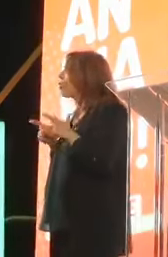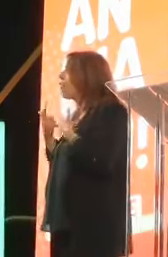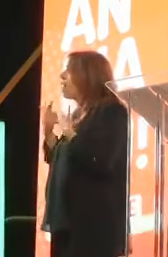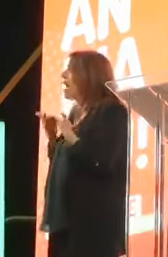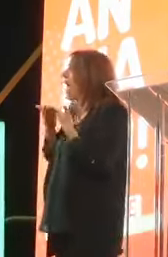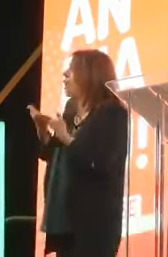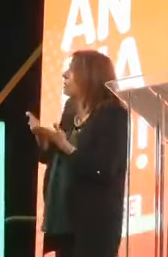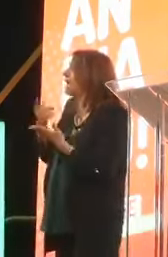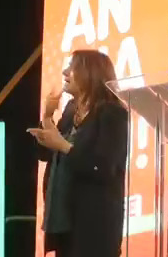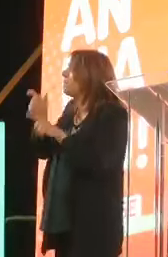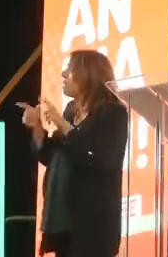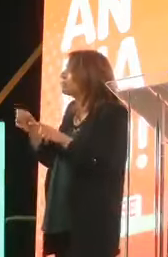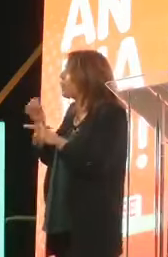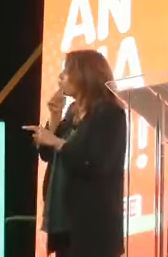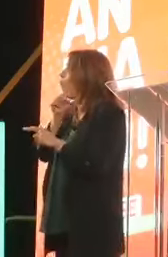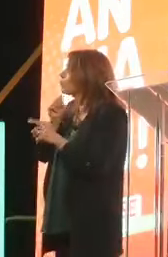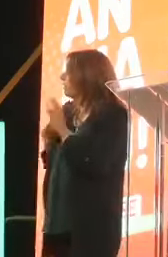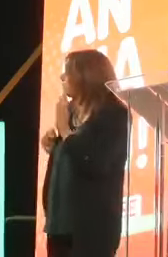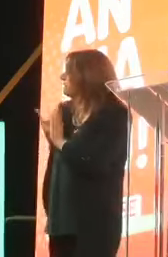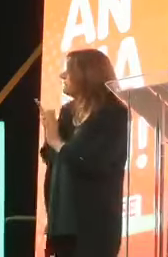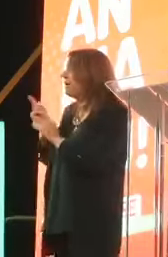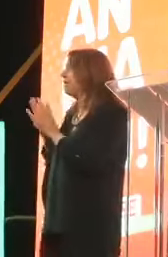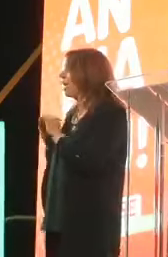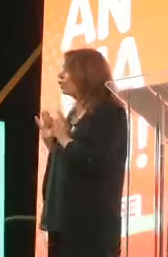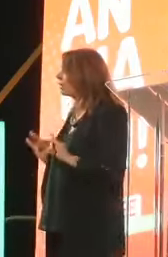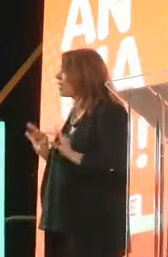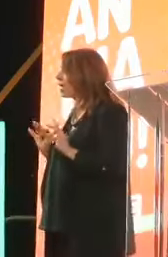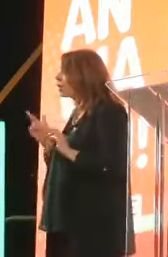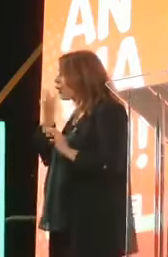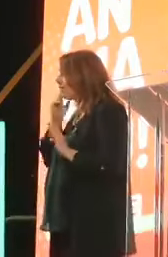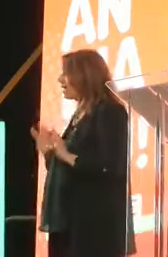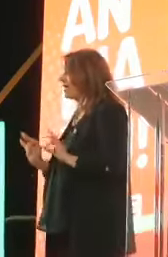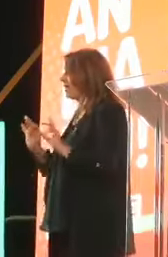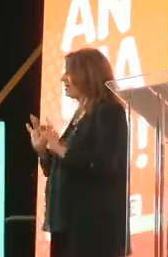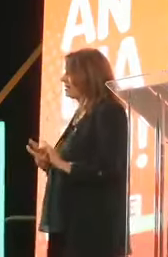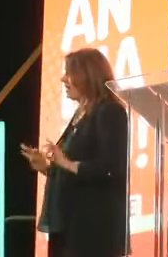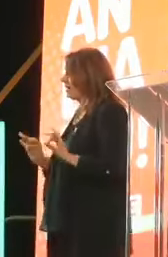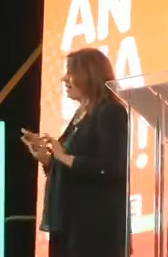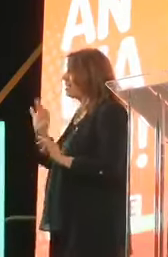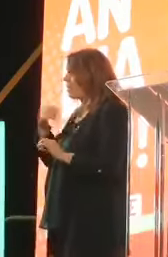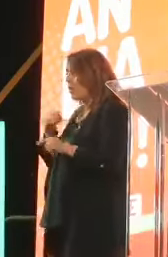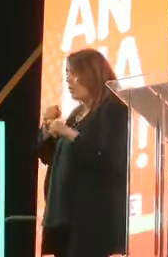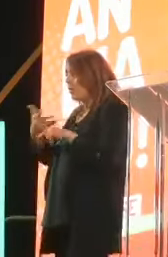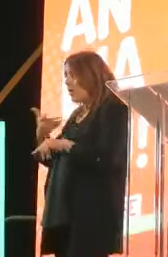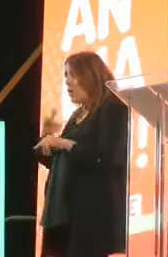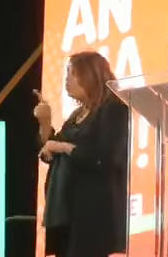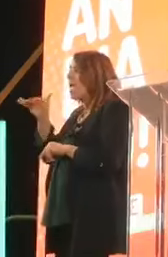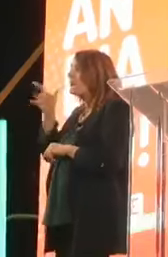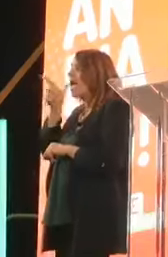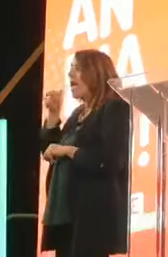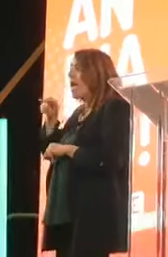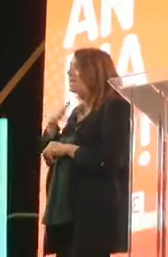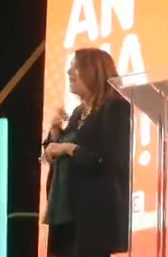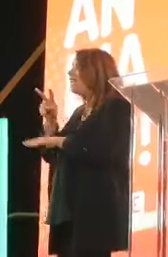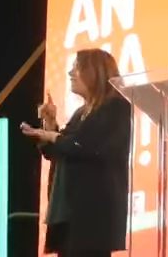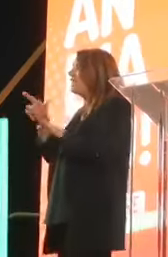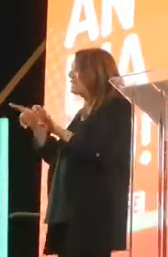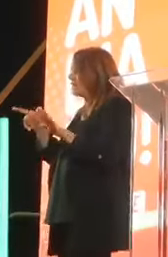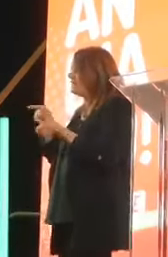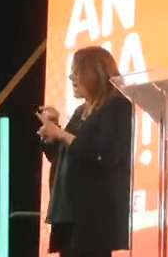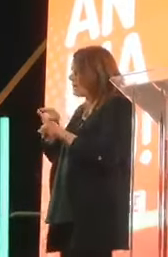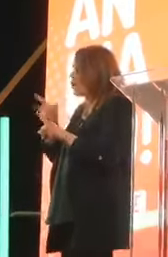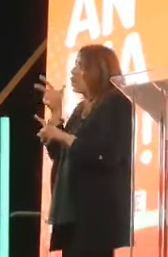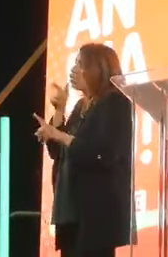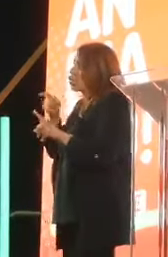visto schizzare il mutuo. Ho ricevuto una testimonianza di una ragazza di 27 anni, che è una donna,